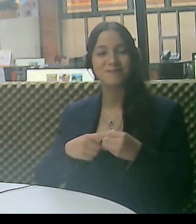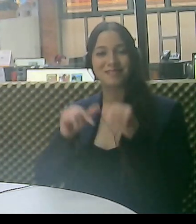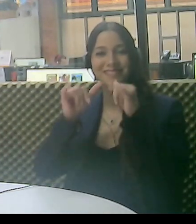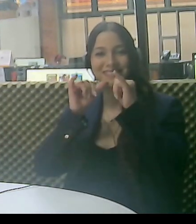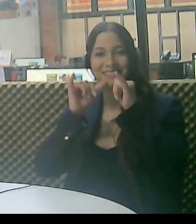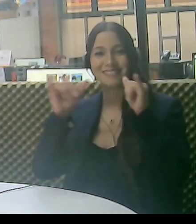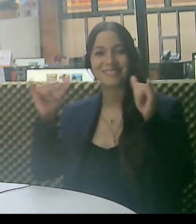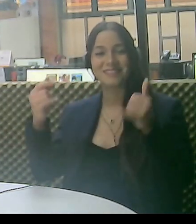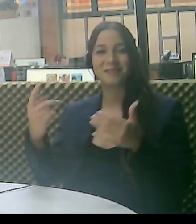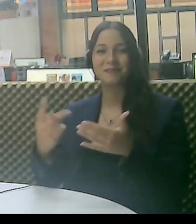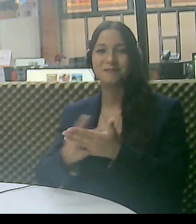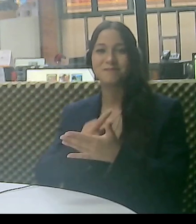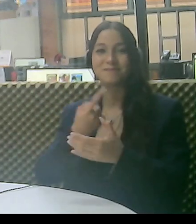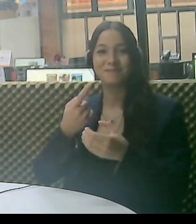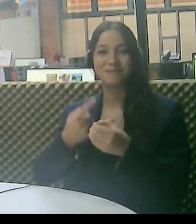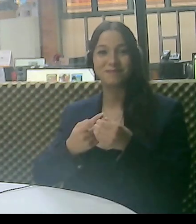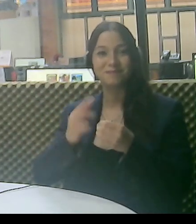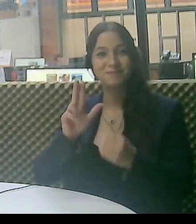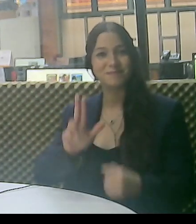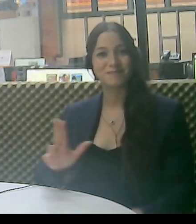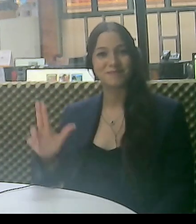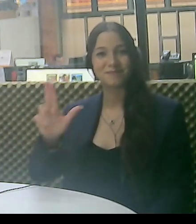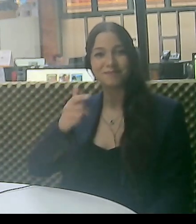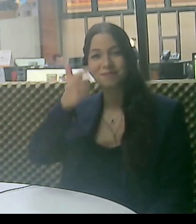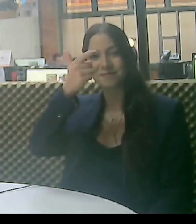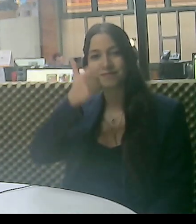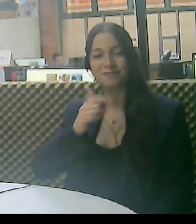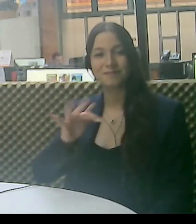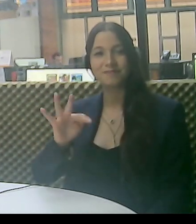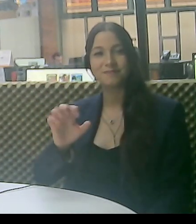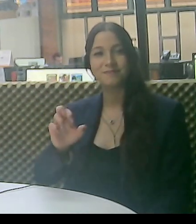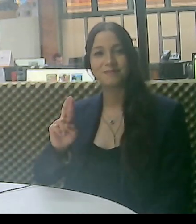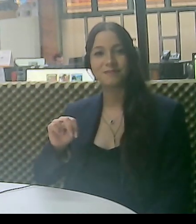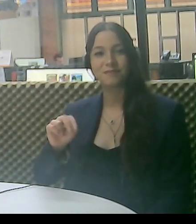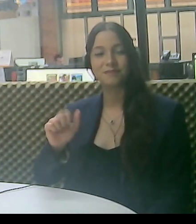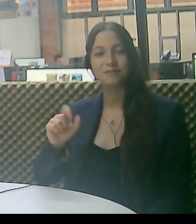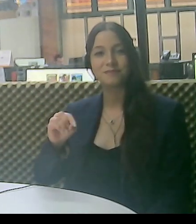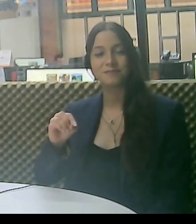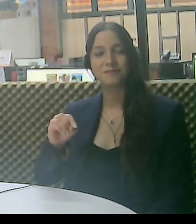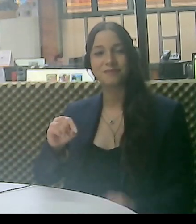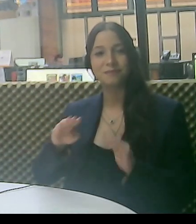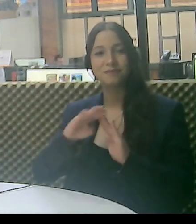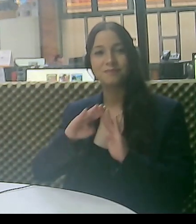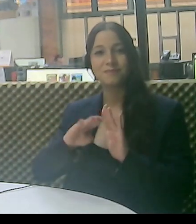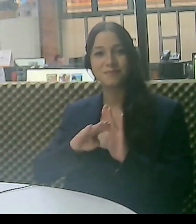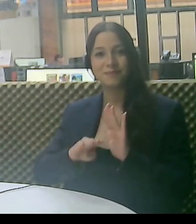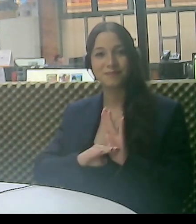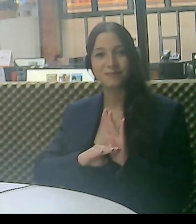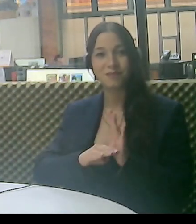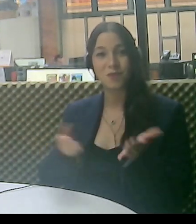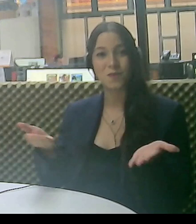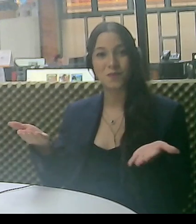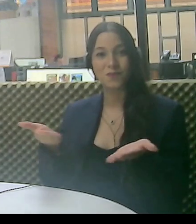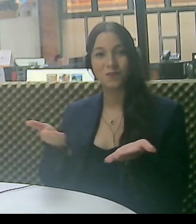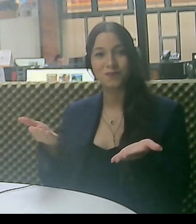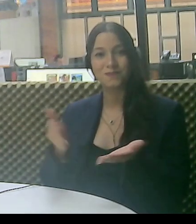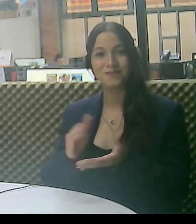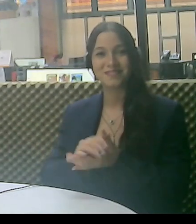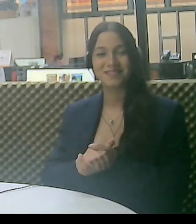de notícias sobre o que de fato acontece em Uberlândia. Eu sou o Fernando Cássio. Começamos com os destaques da edição de